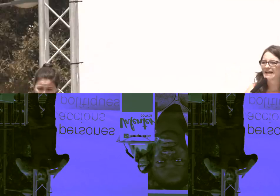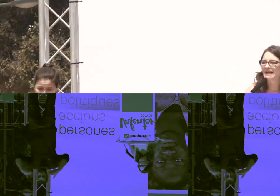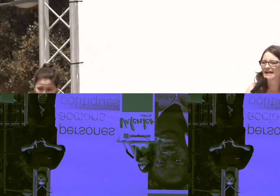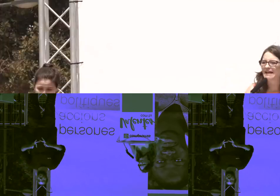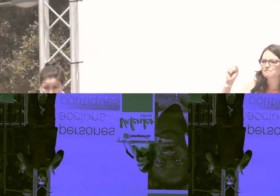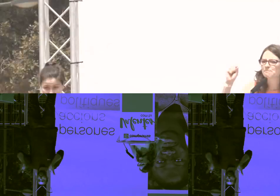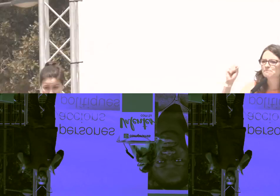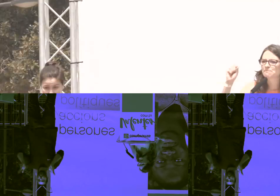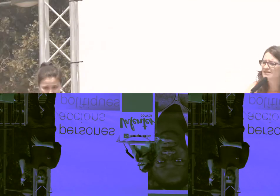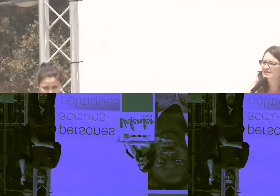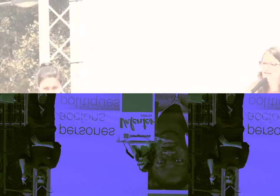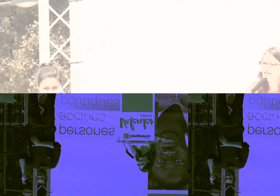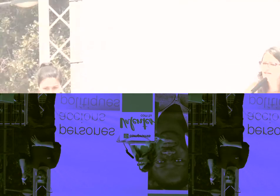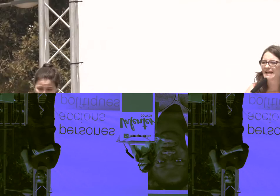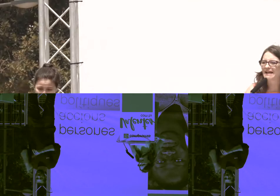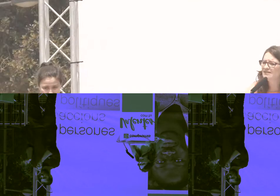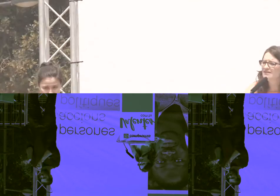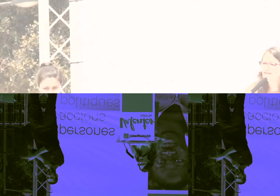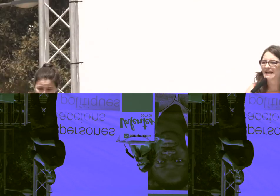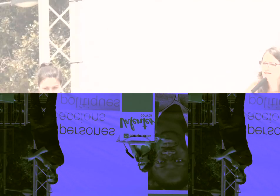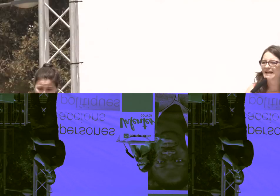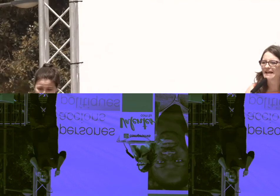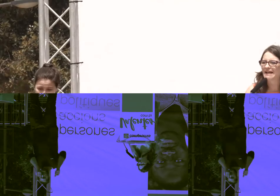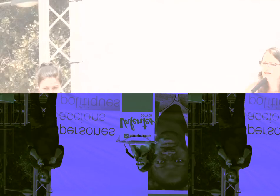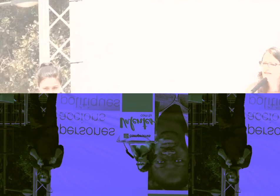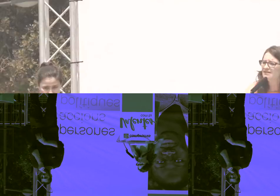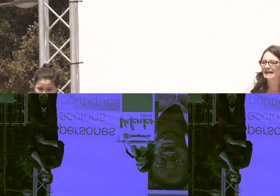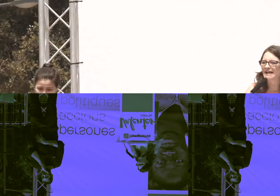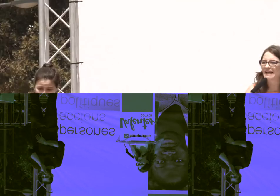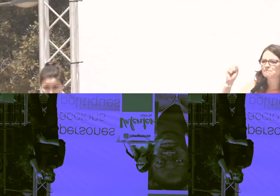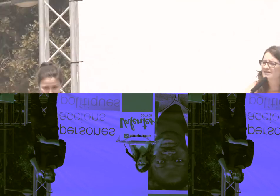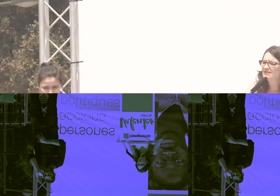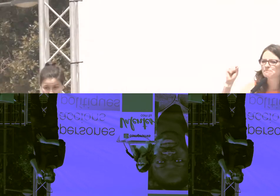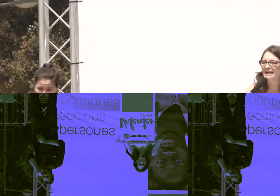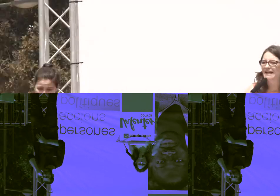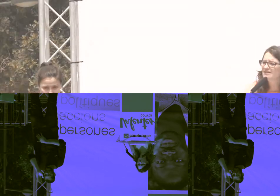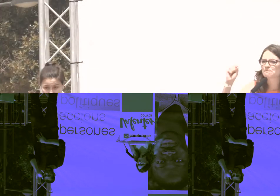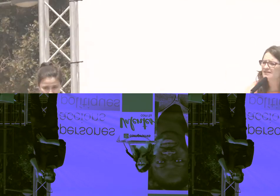front als carrers franquistes que encara estaven en les nostres ciutats i municipis.